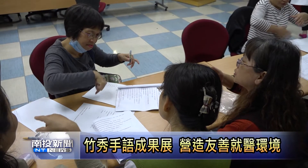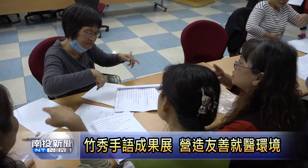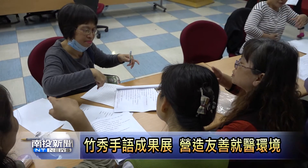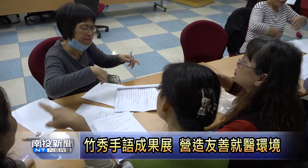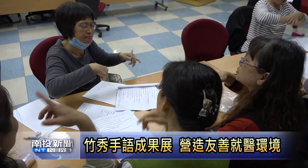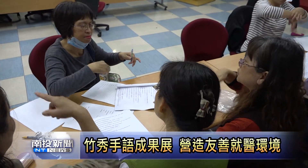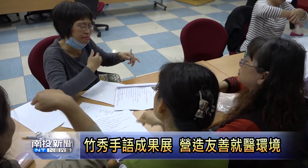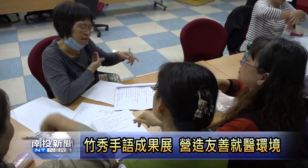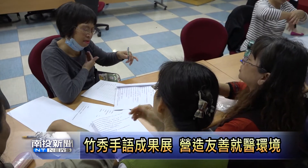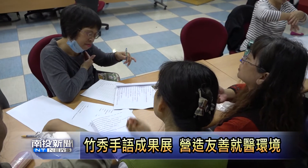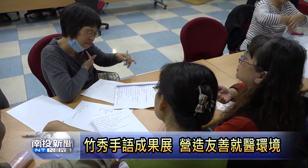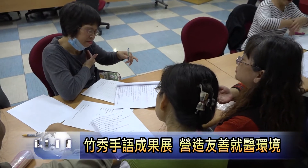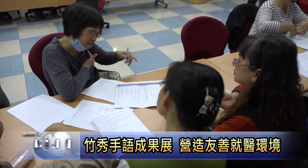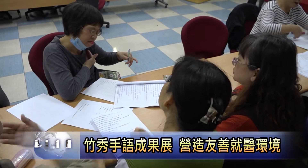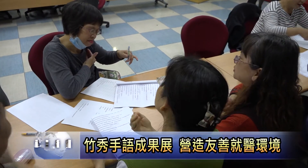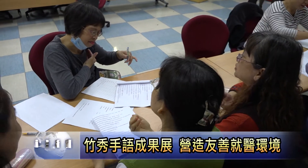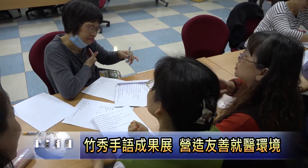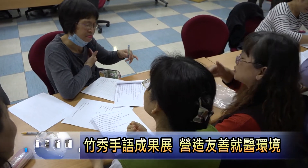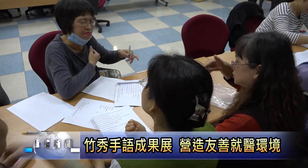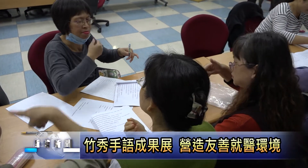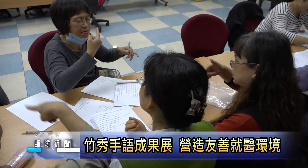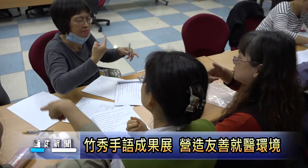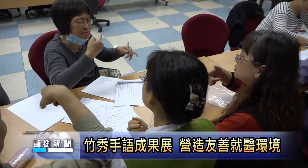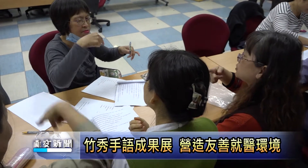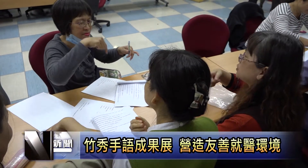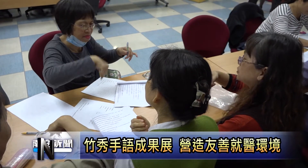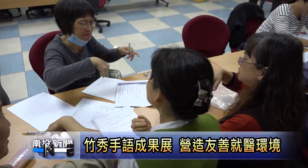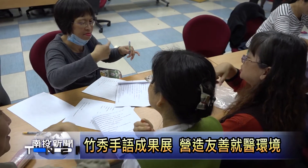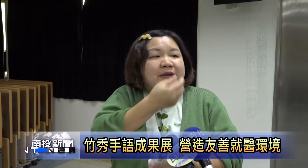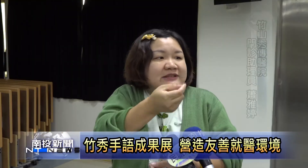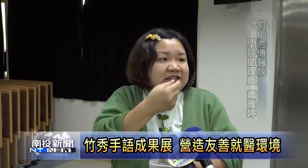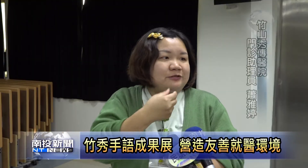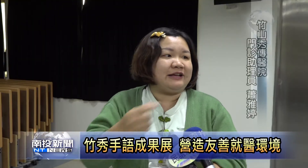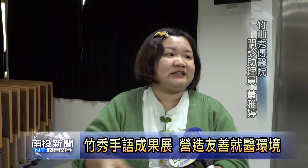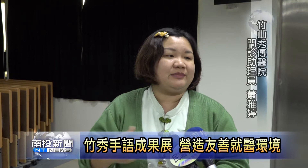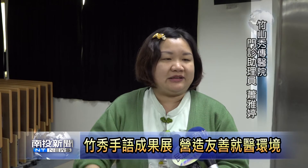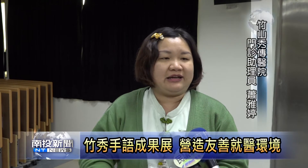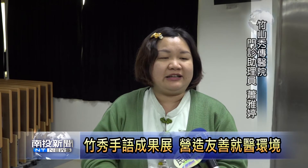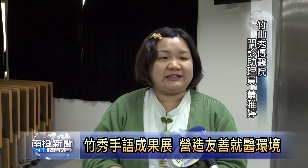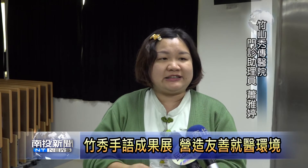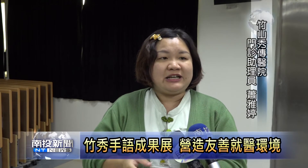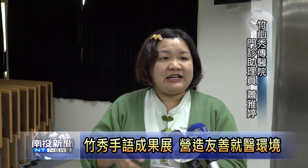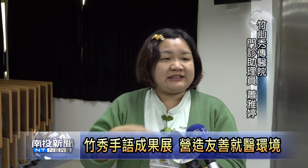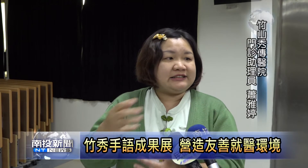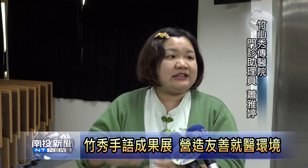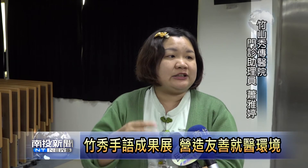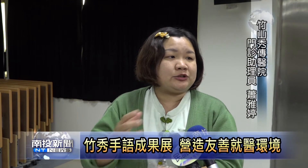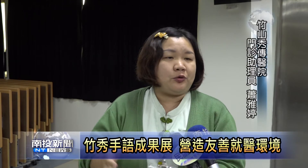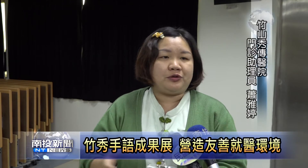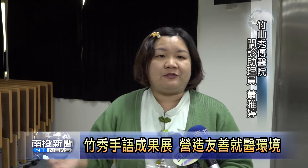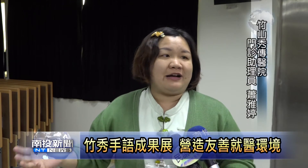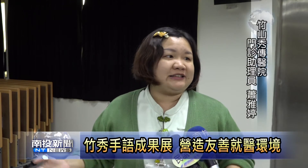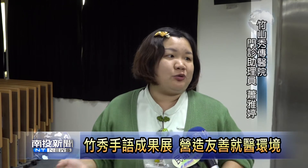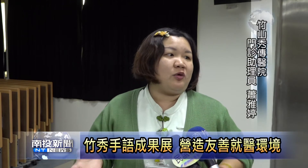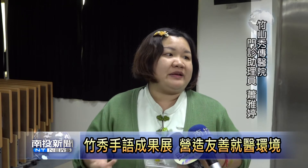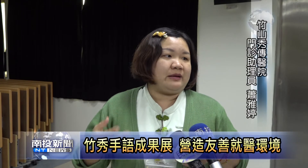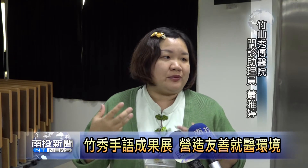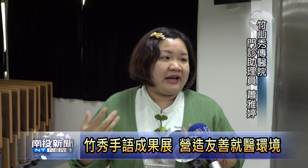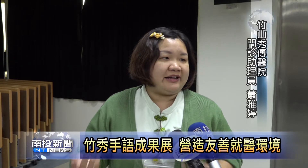就医的过程这样就有时候就用手用笔的时候有没有吃饭什么的可是真正的手语的方式我们也不太了